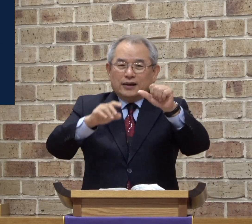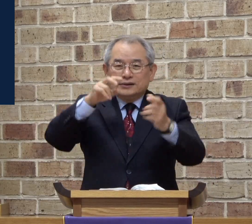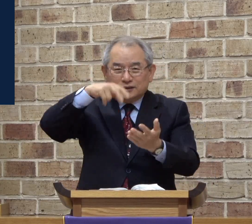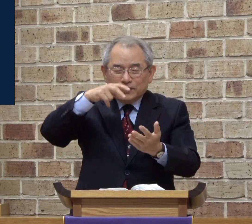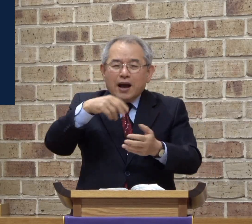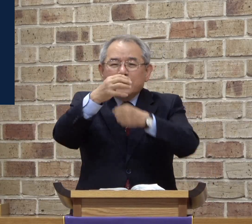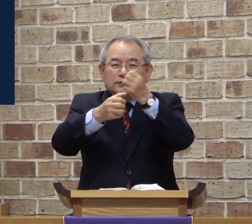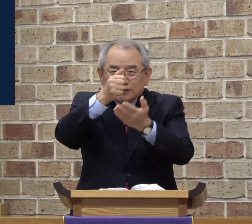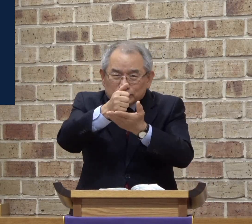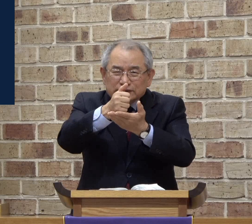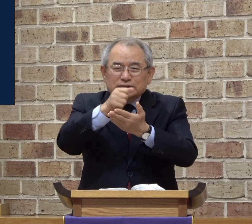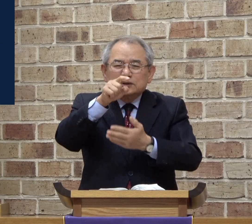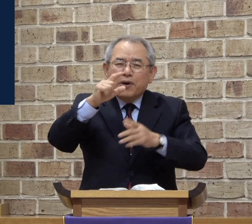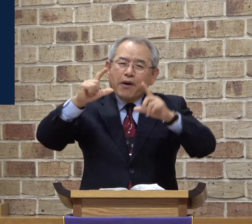아주 뜨겁든지 아주 차갑든지